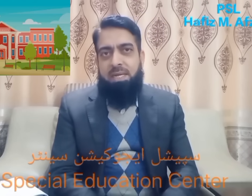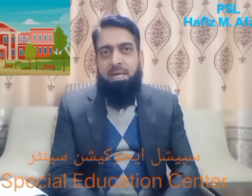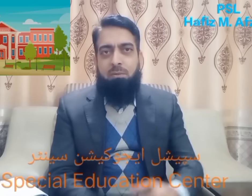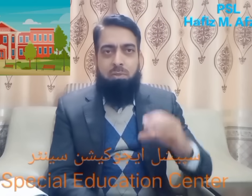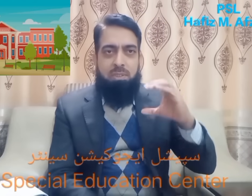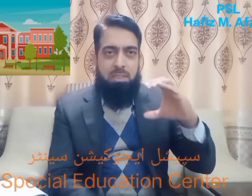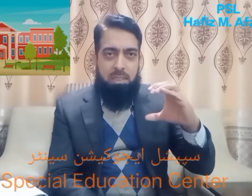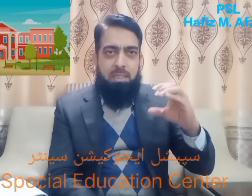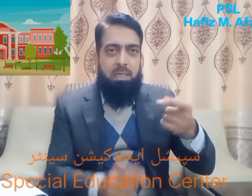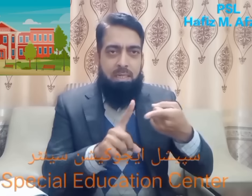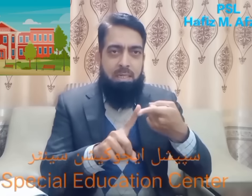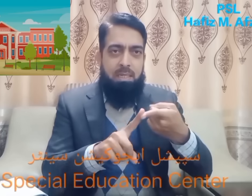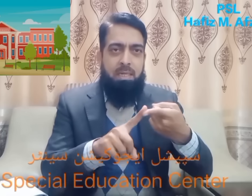से है तो